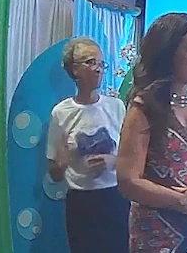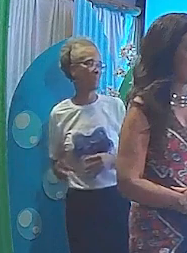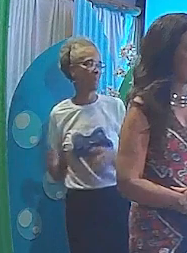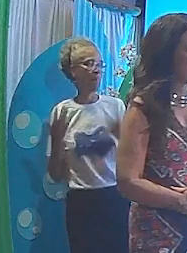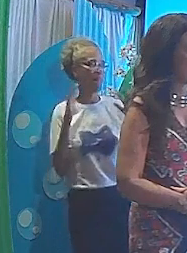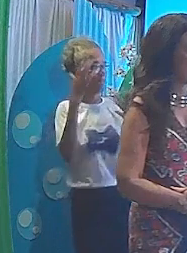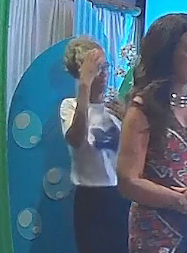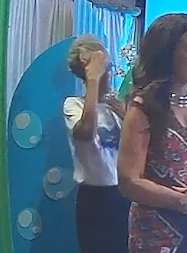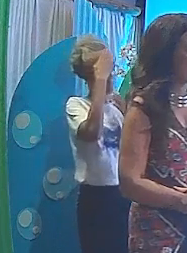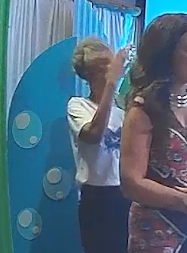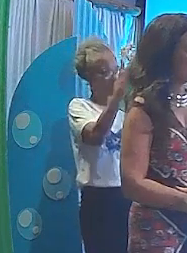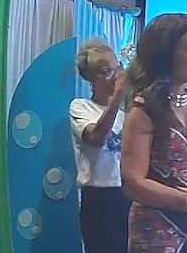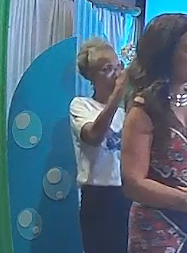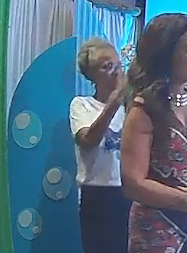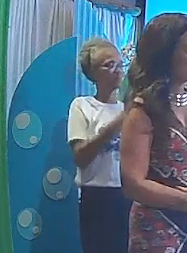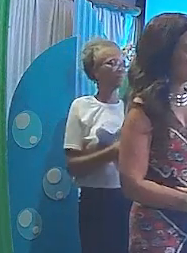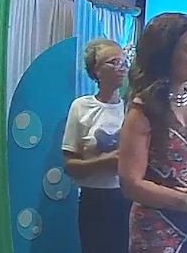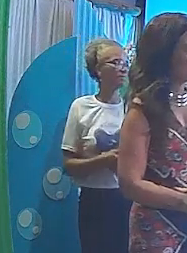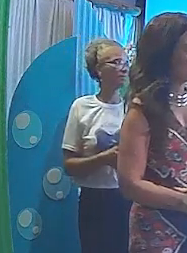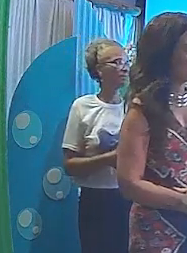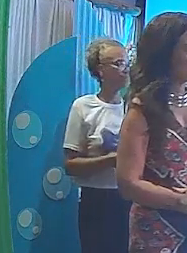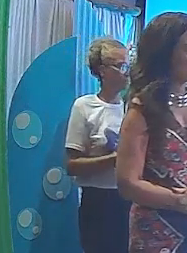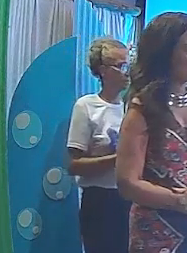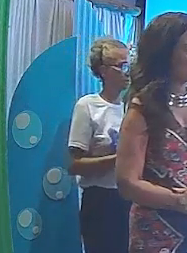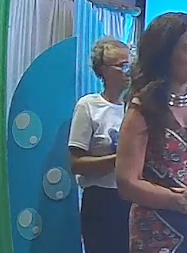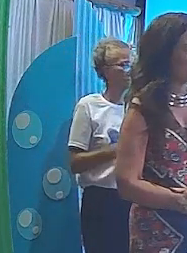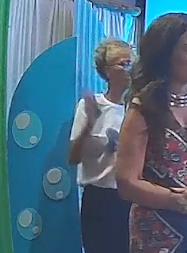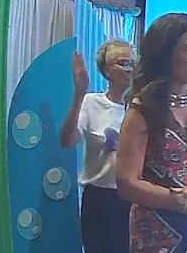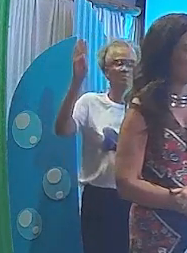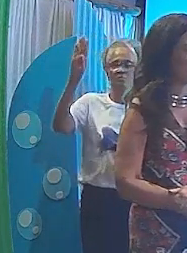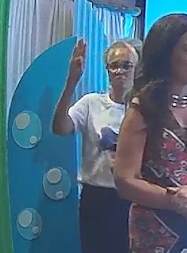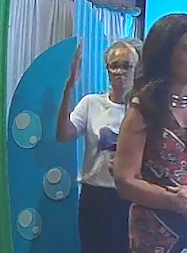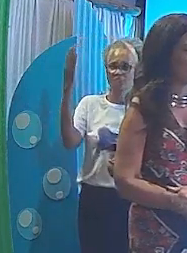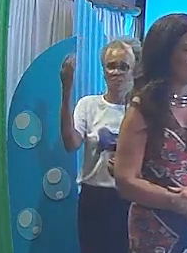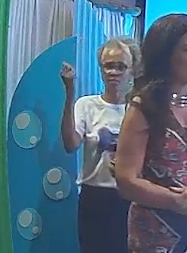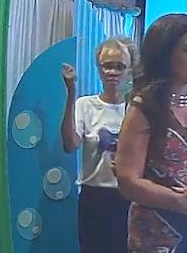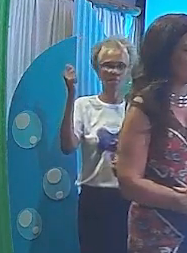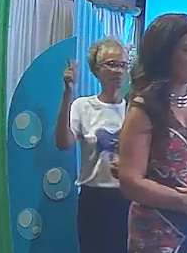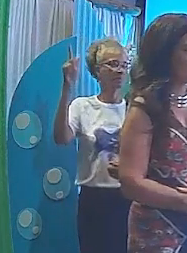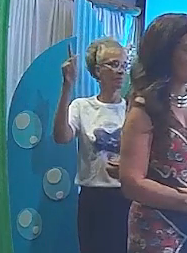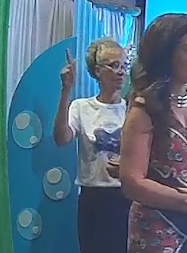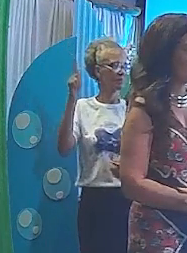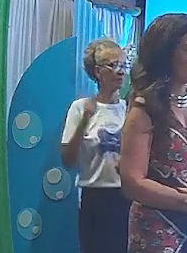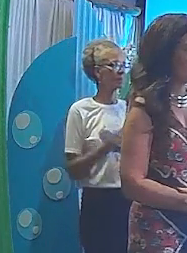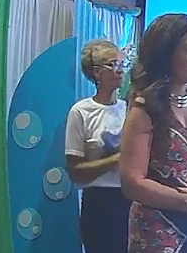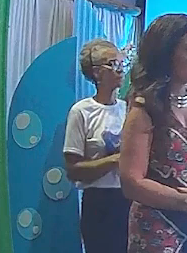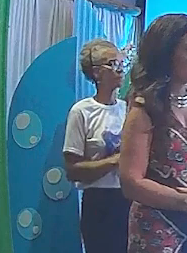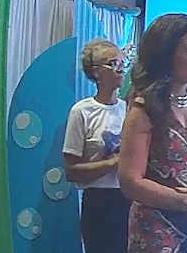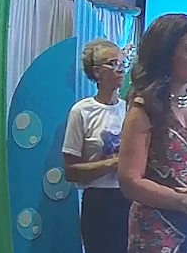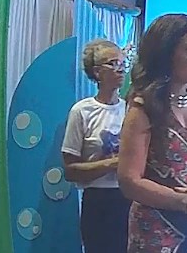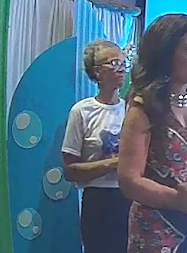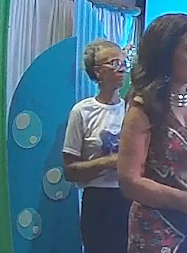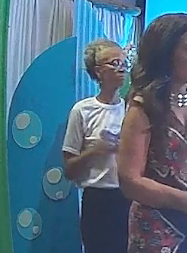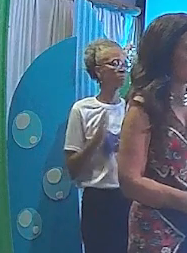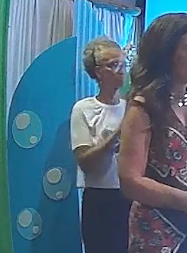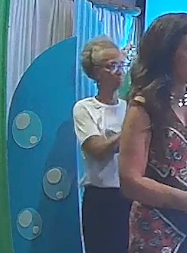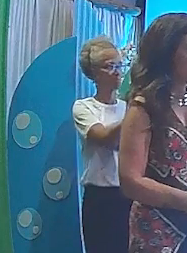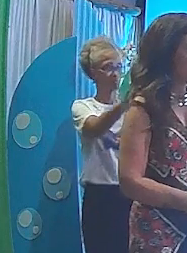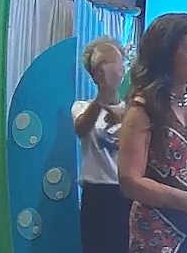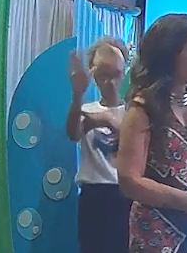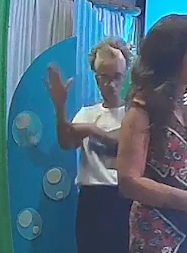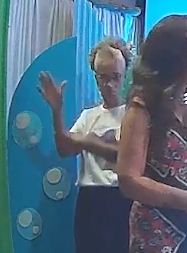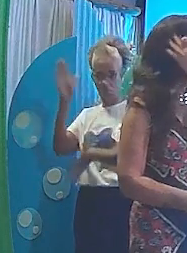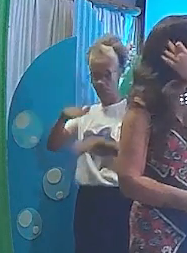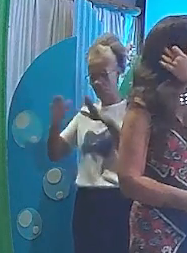né? Denise, Bahia Gás, que é um parceiro nosso da prefeitura, foi um grande patrocinador da nossa escola de